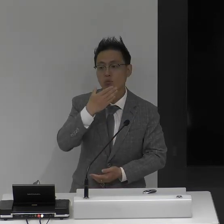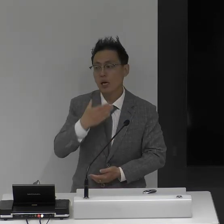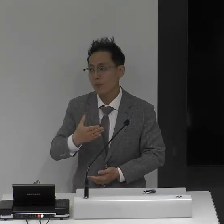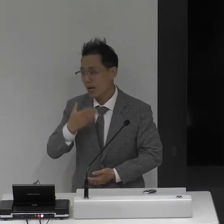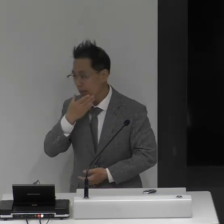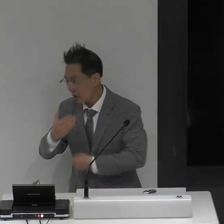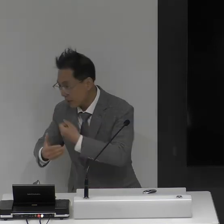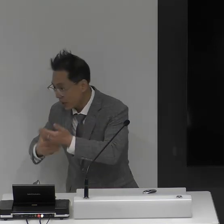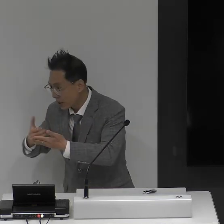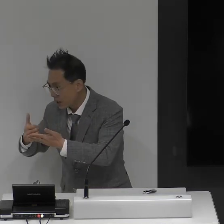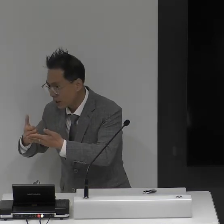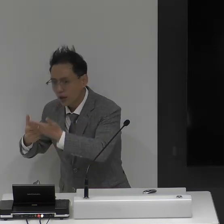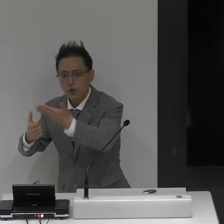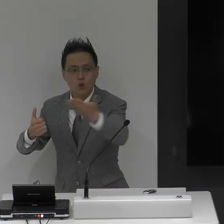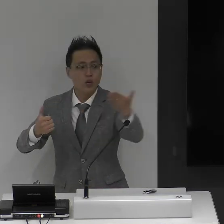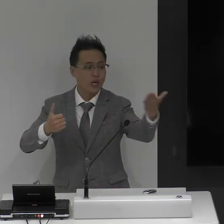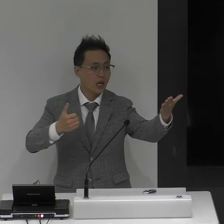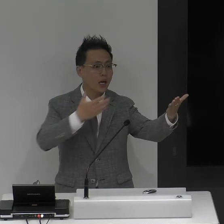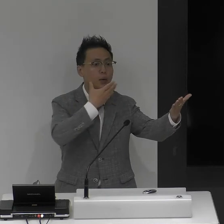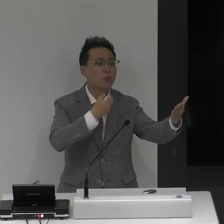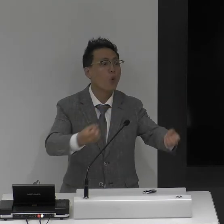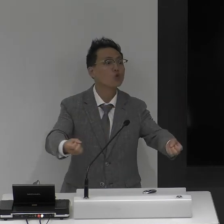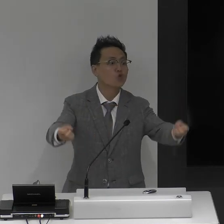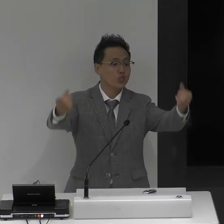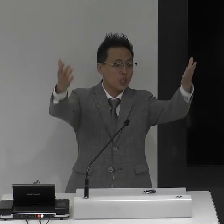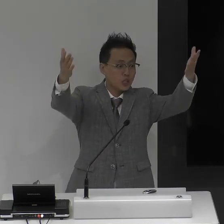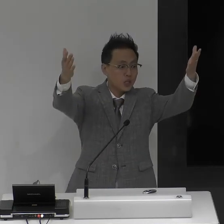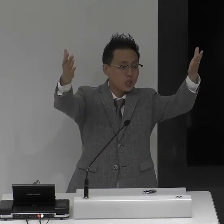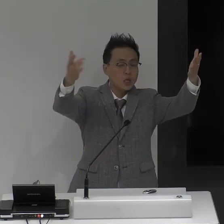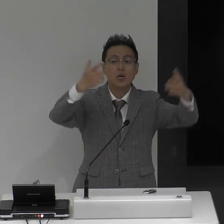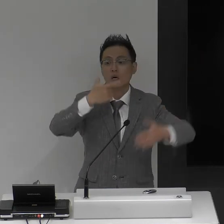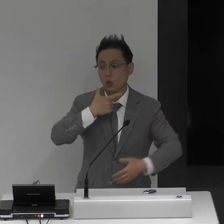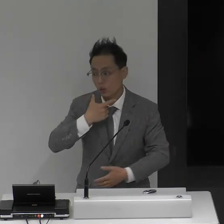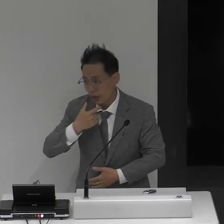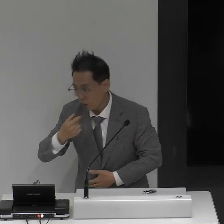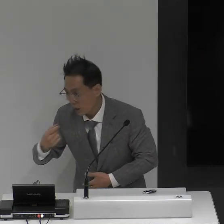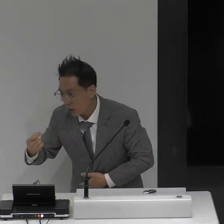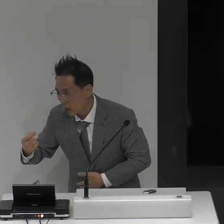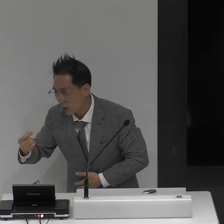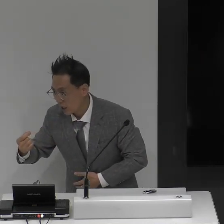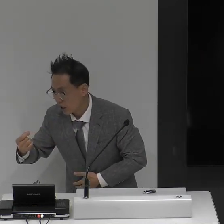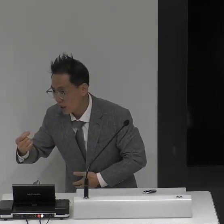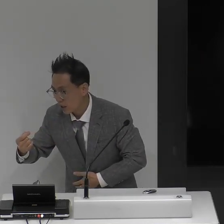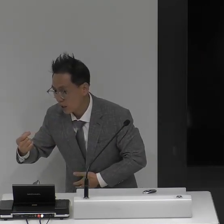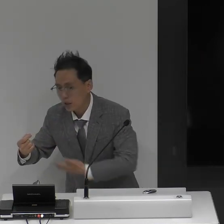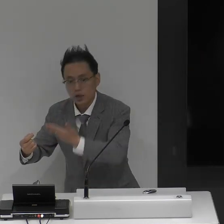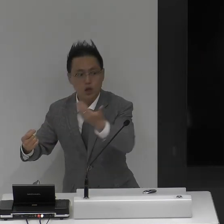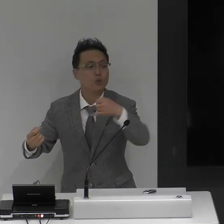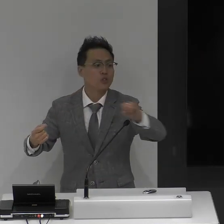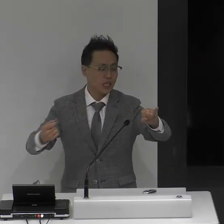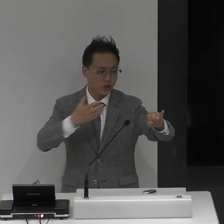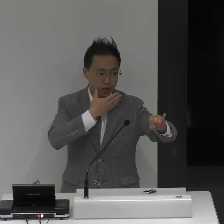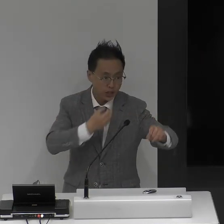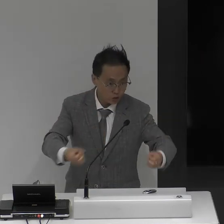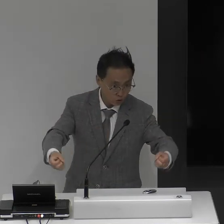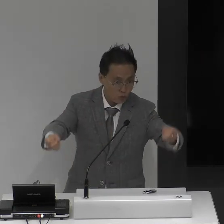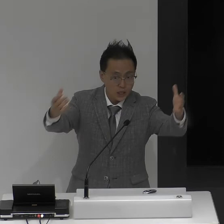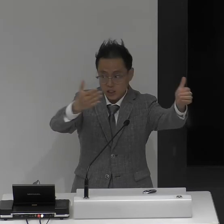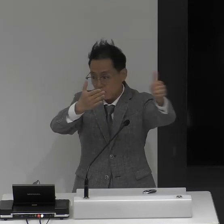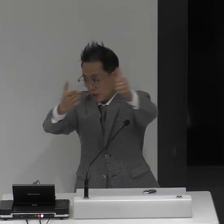아브라함의 하나님이 너에게 복 주시기를 원하노라. 여러분들 자녀들에게 축복하시기 바랍니다.